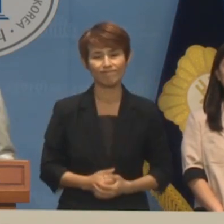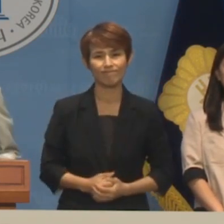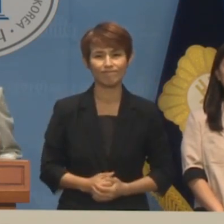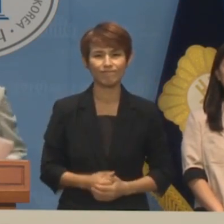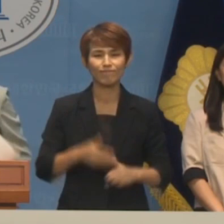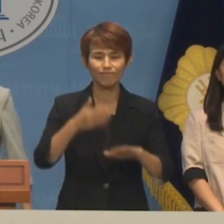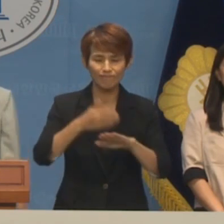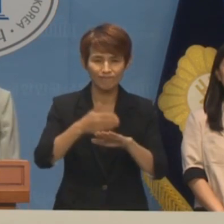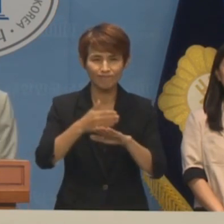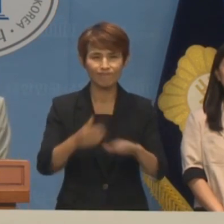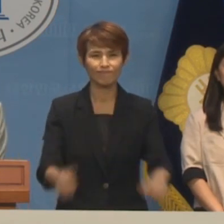당부드립니다. 감사합니다.